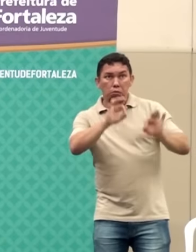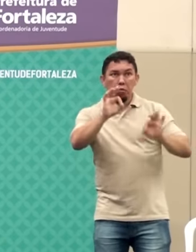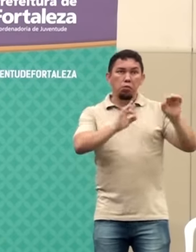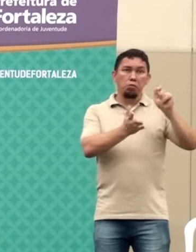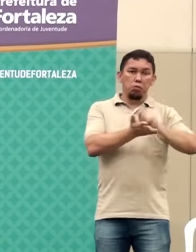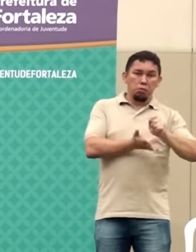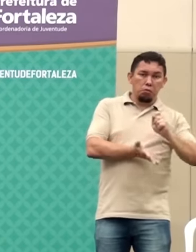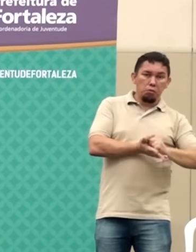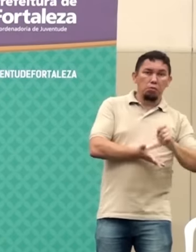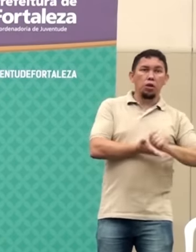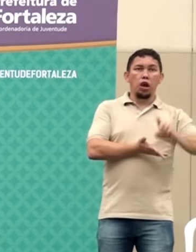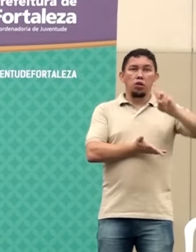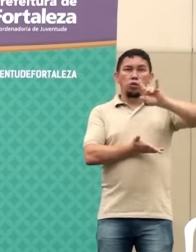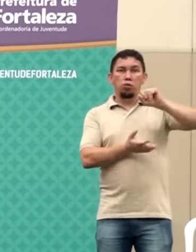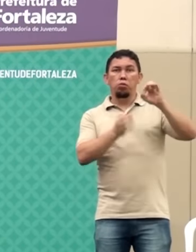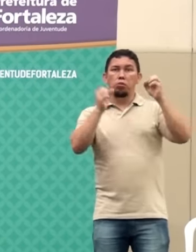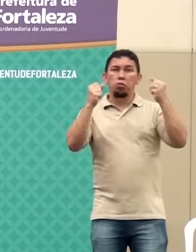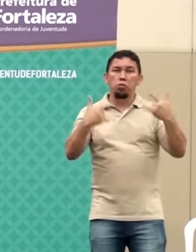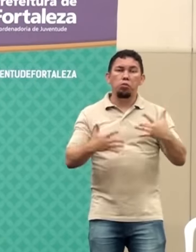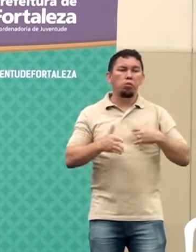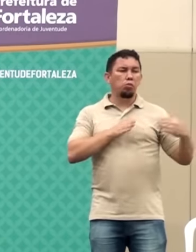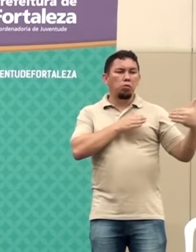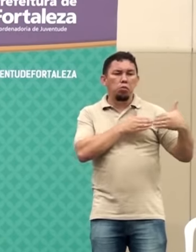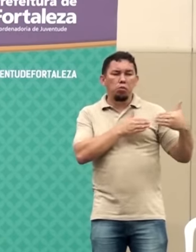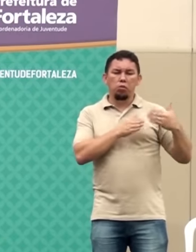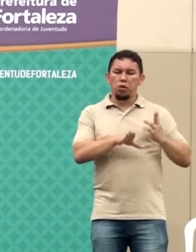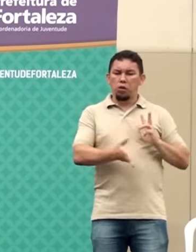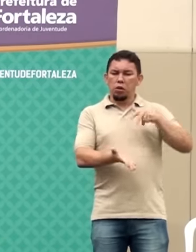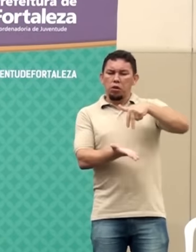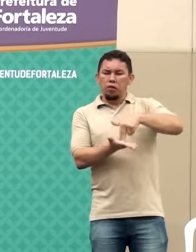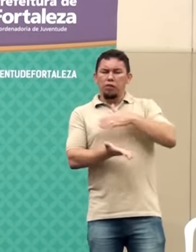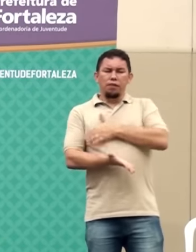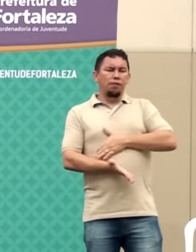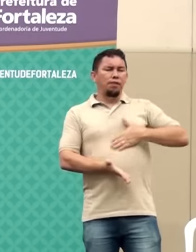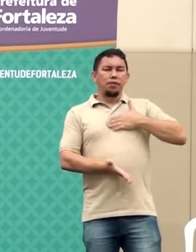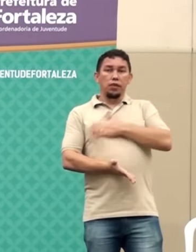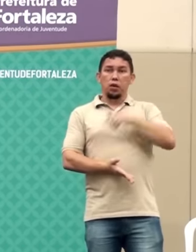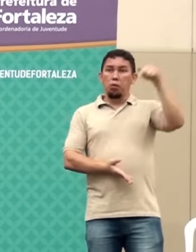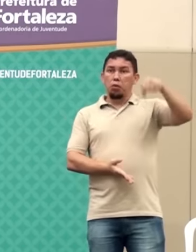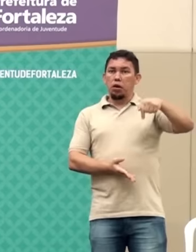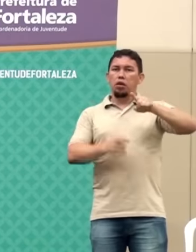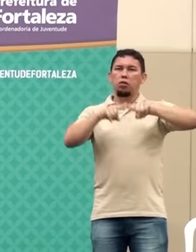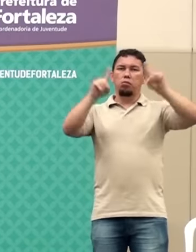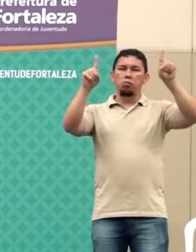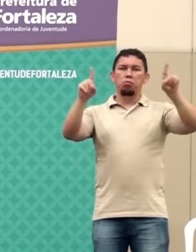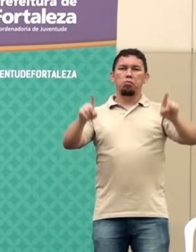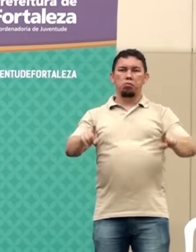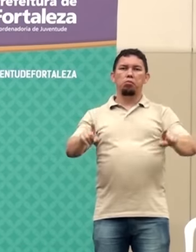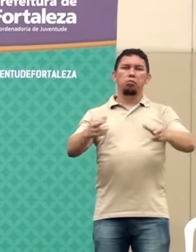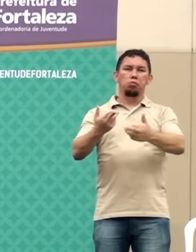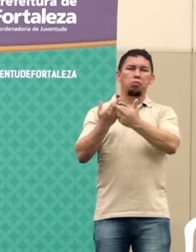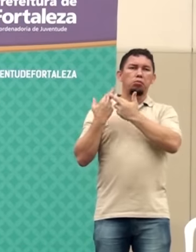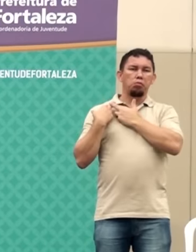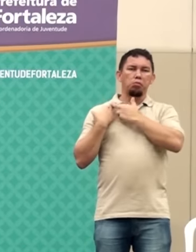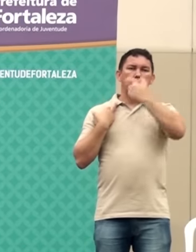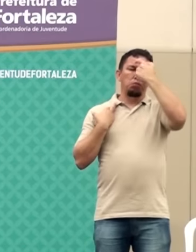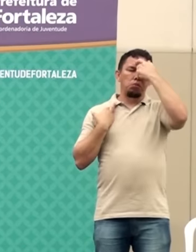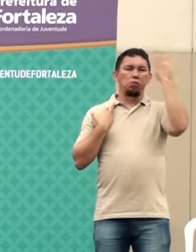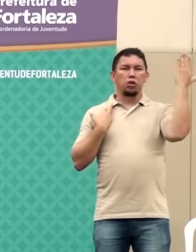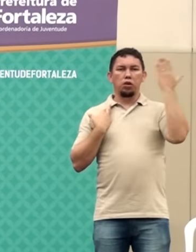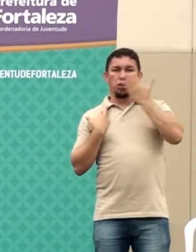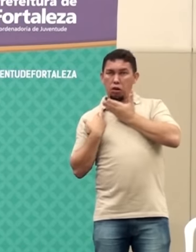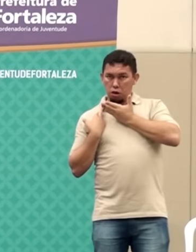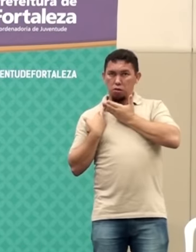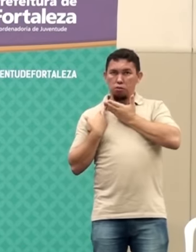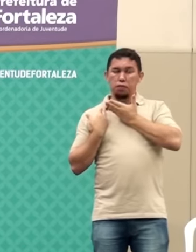escrever, pode ir no dia tal. A gente sempre vem com o maior prazer, porque a gente sabe que esse é um projeto que realmente tem futuro. E se